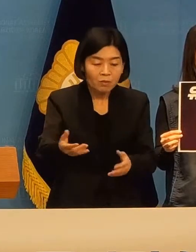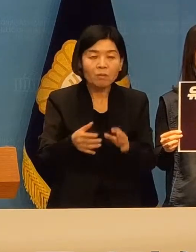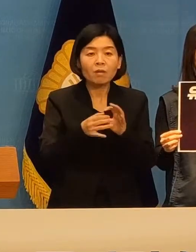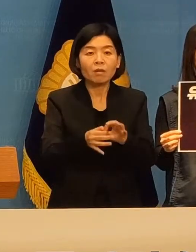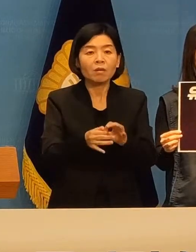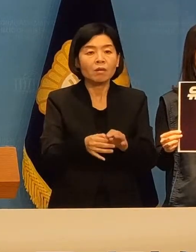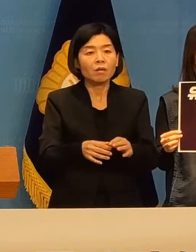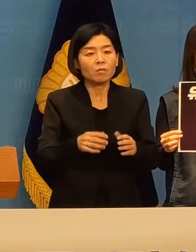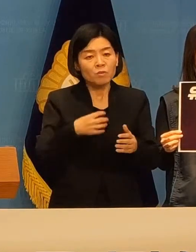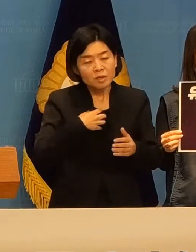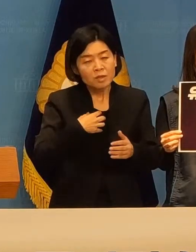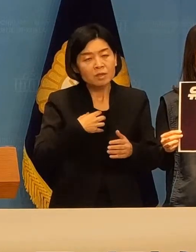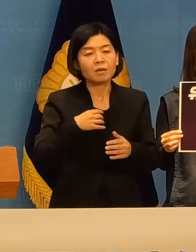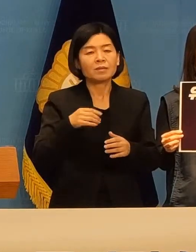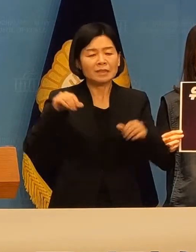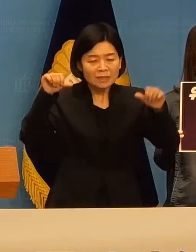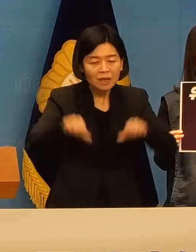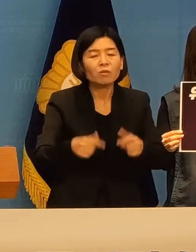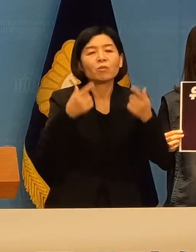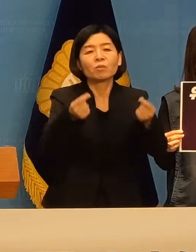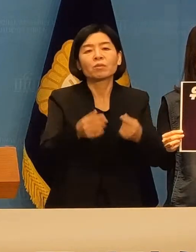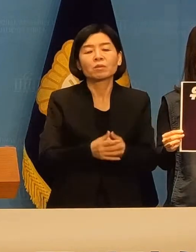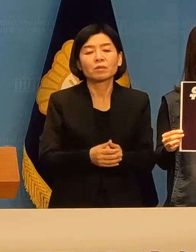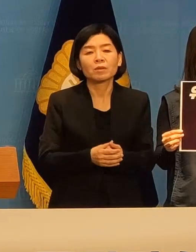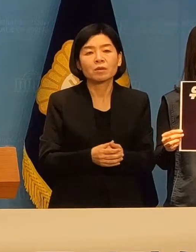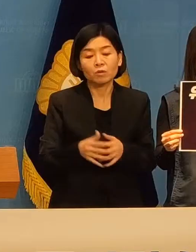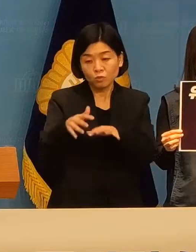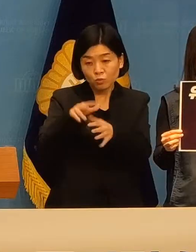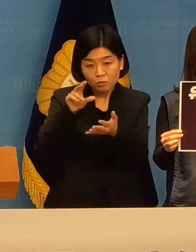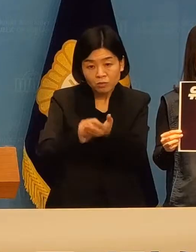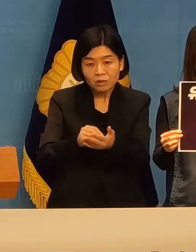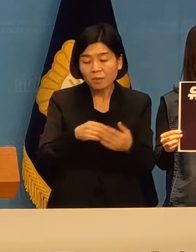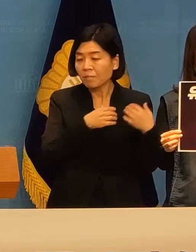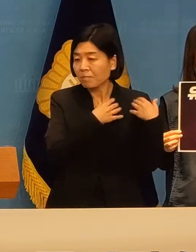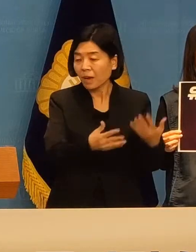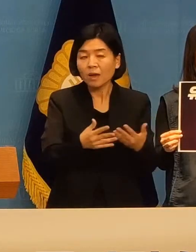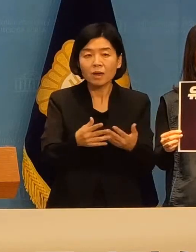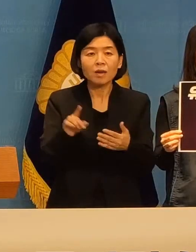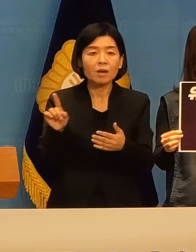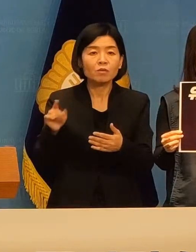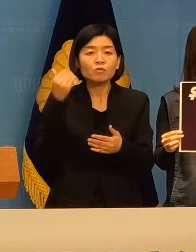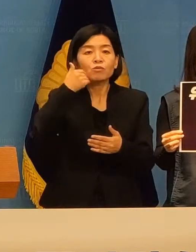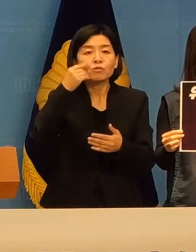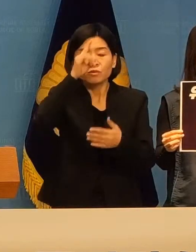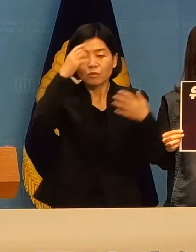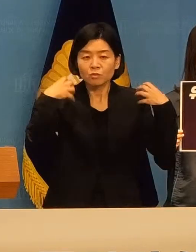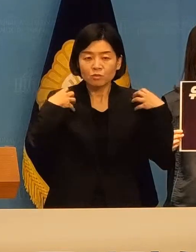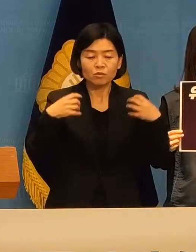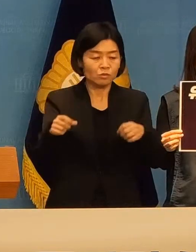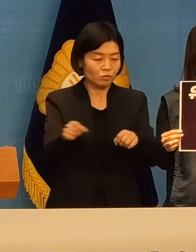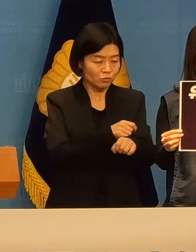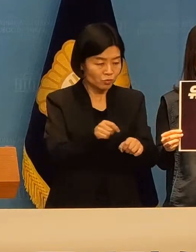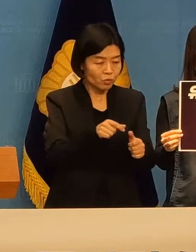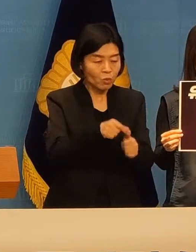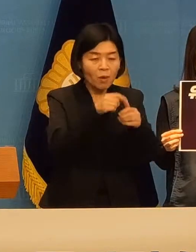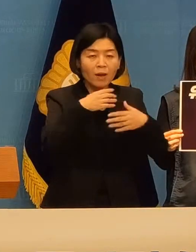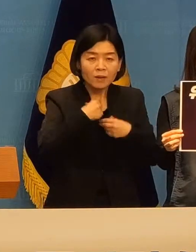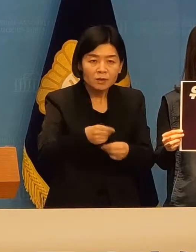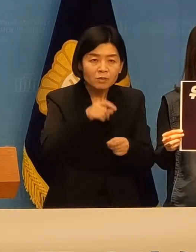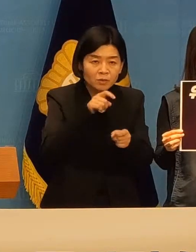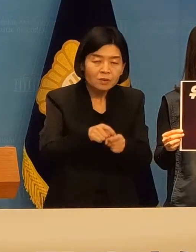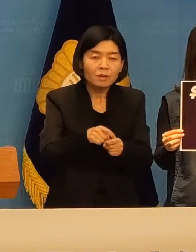아니라 재앙입니다. 이런 구조적 문제를 방관해온 정부는 유통위기 속 특수고용 노동자의 고용 안전을 위한 제도를 마련해야 할